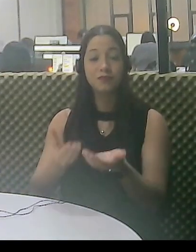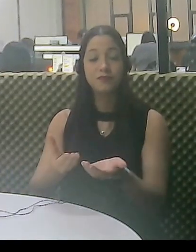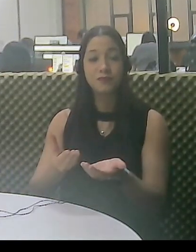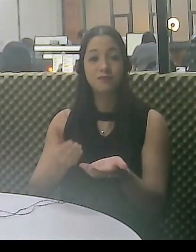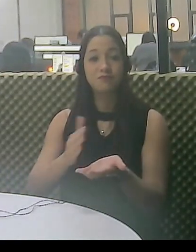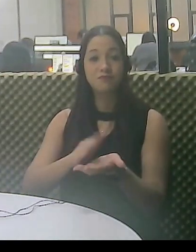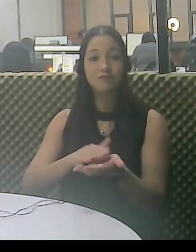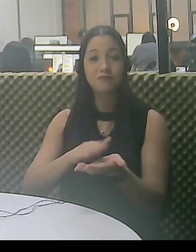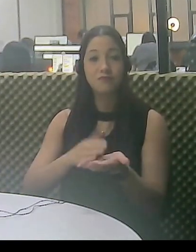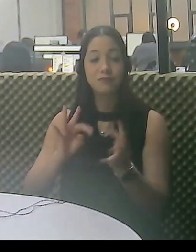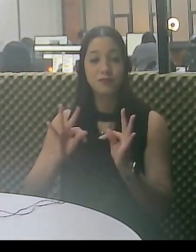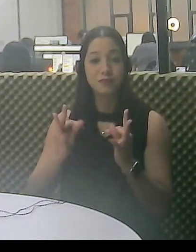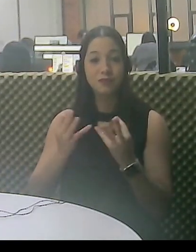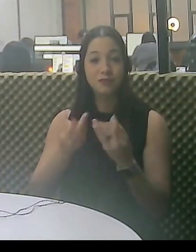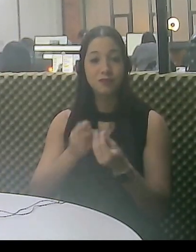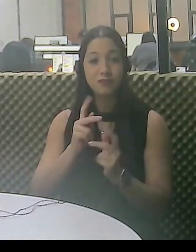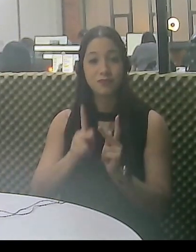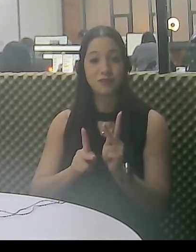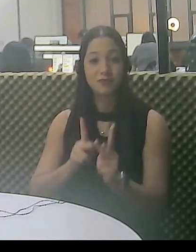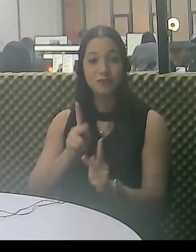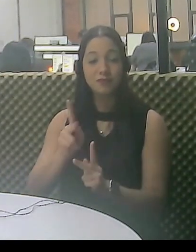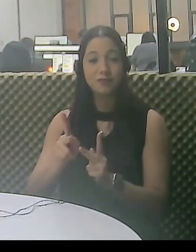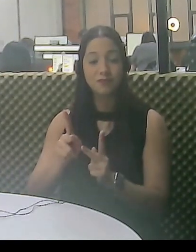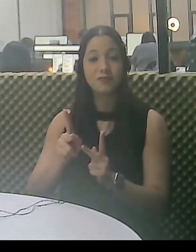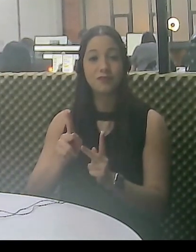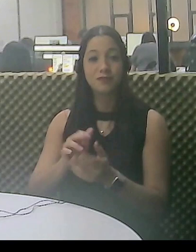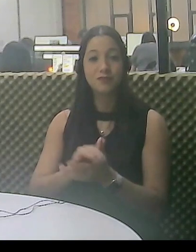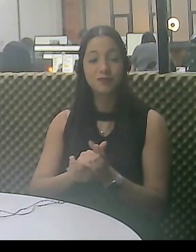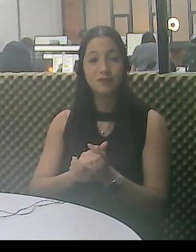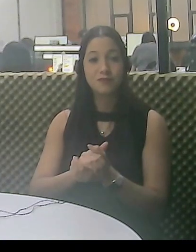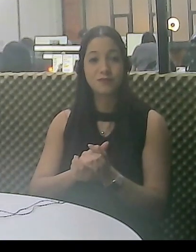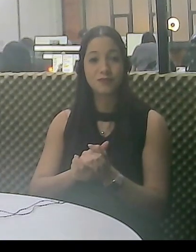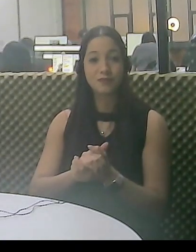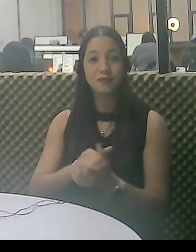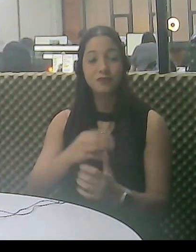Então, parabéns a todos e ao nosso povo. O gasto, em média,